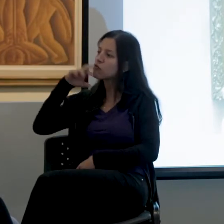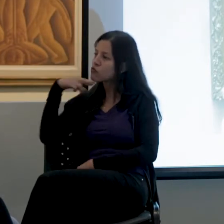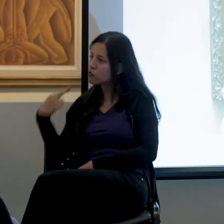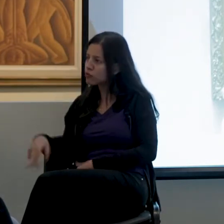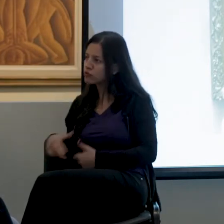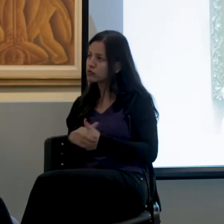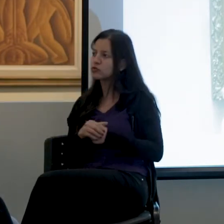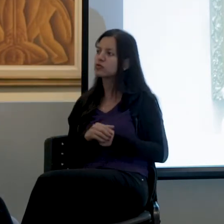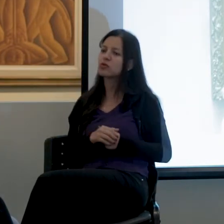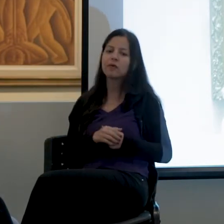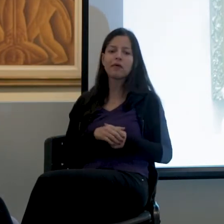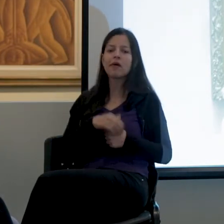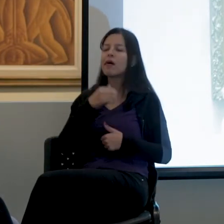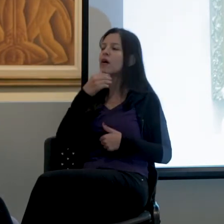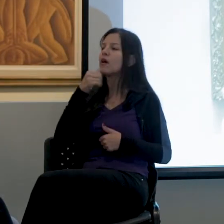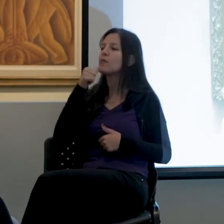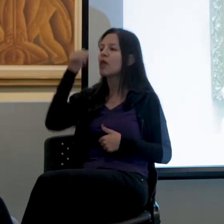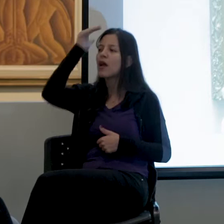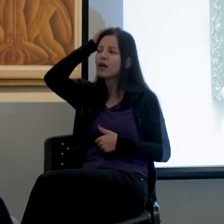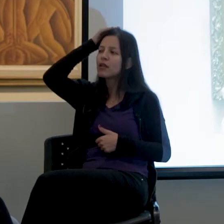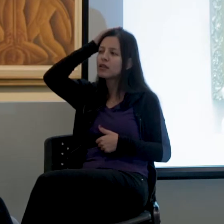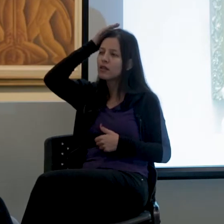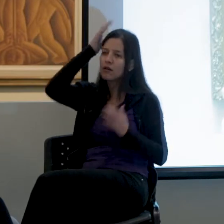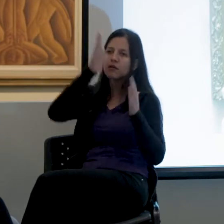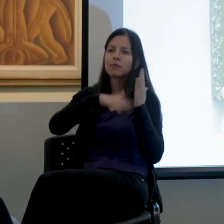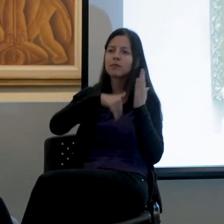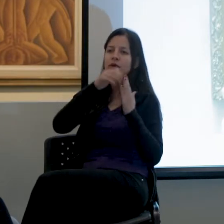Anita Malfatti, né?